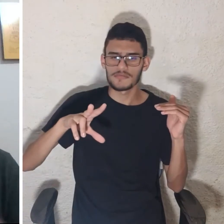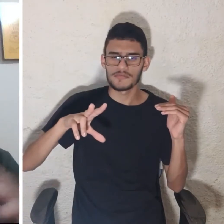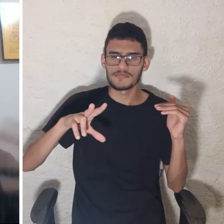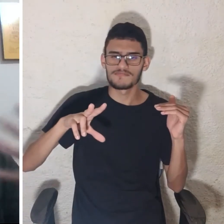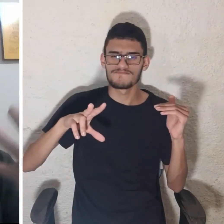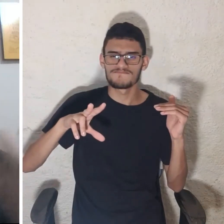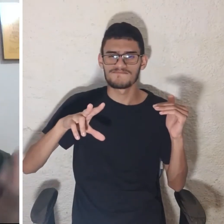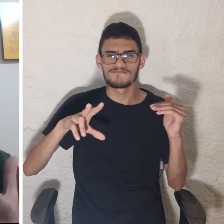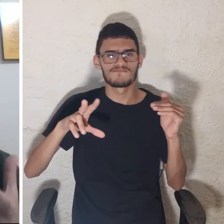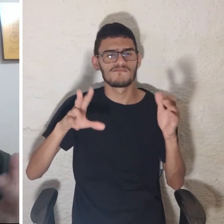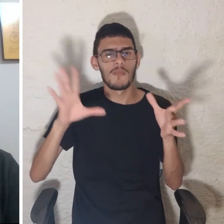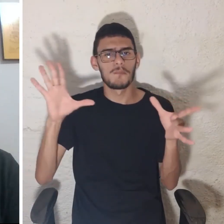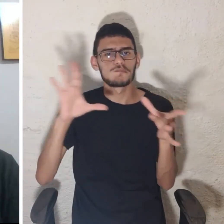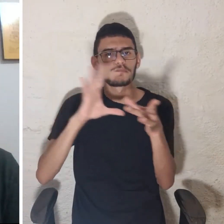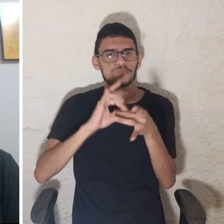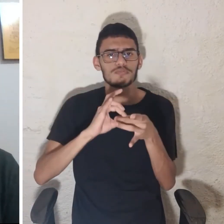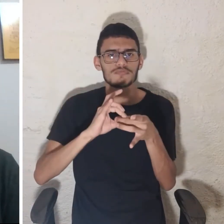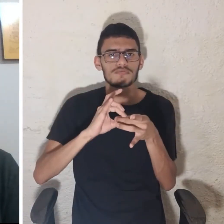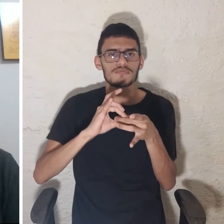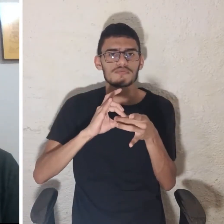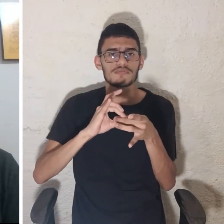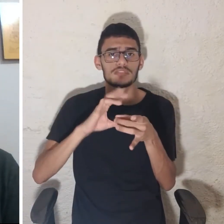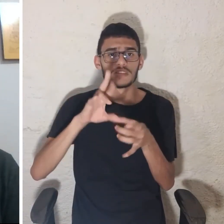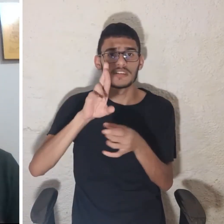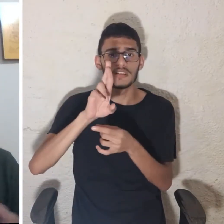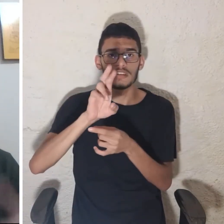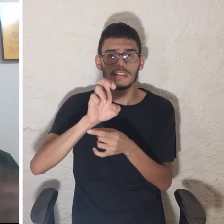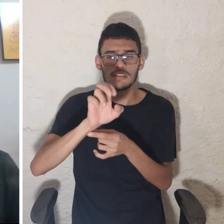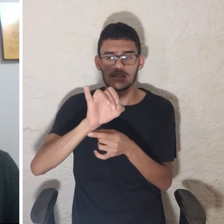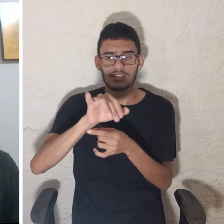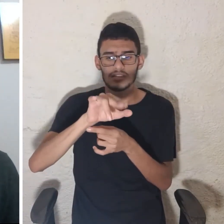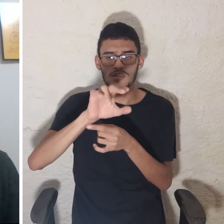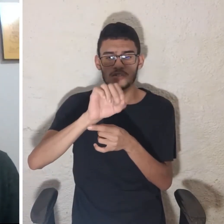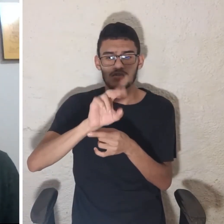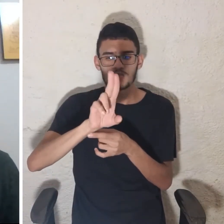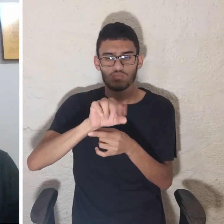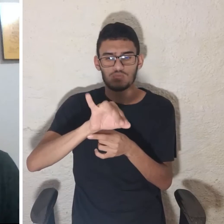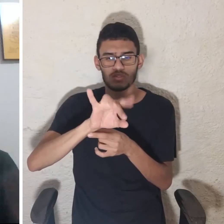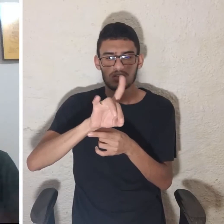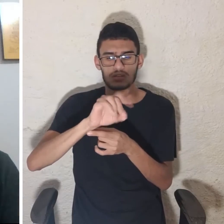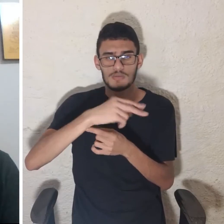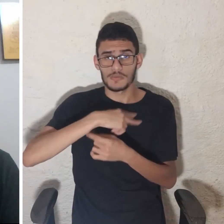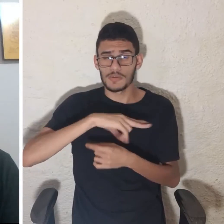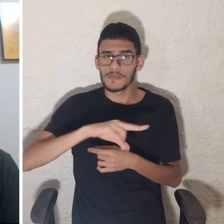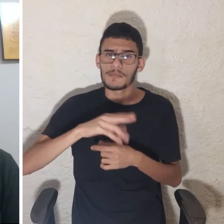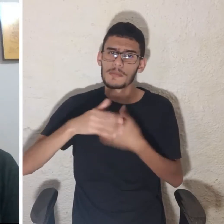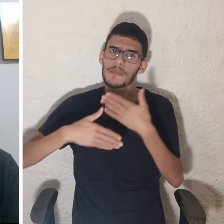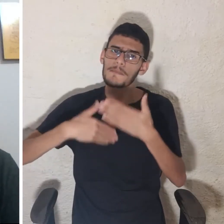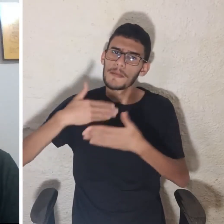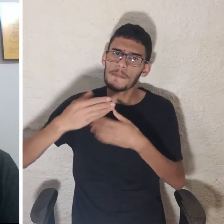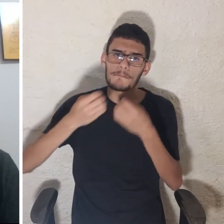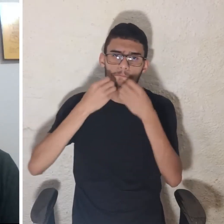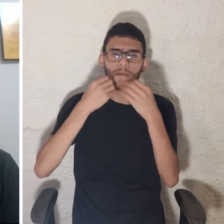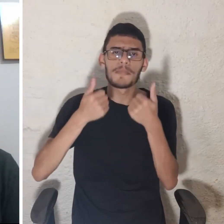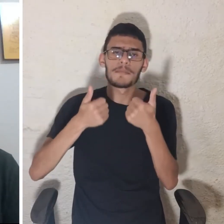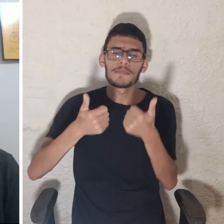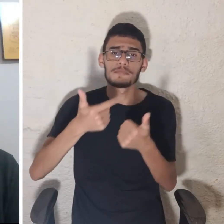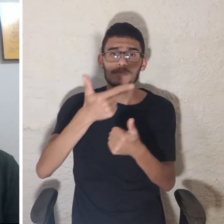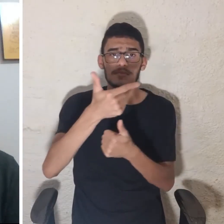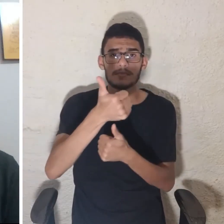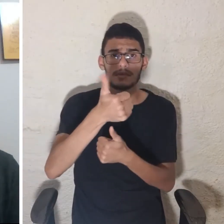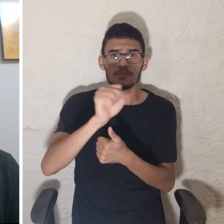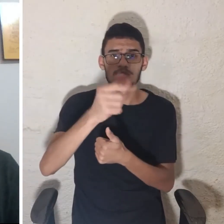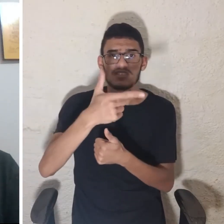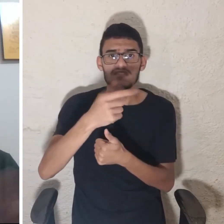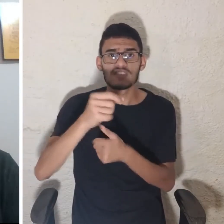Portugal, como se fôssemos uma coisa só a partir de então. Tudo ia muito bem para o Dom João, até que em 1820, os